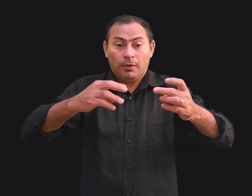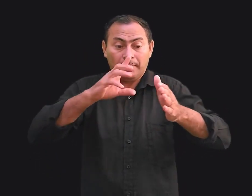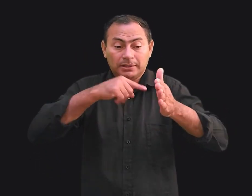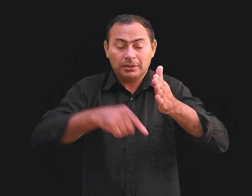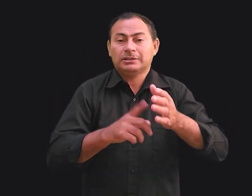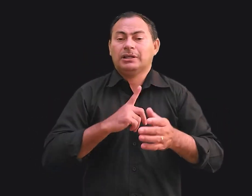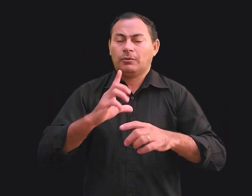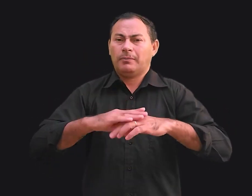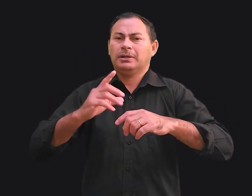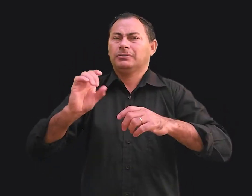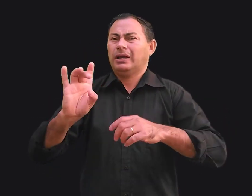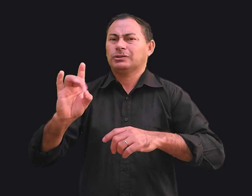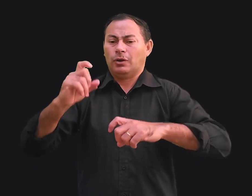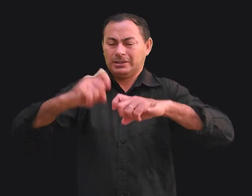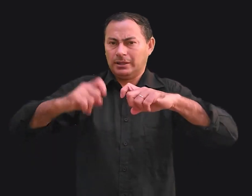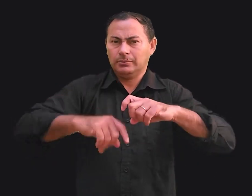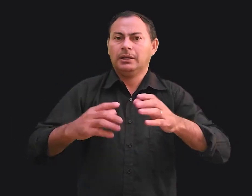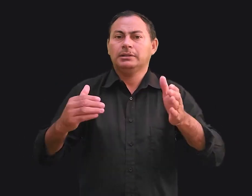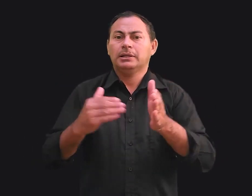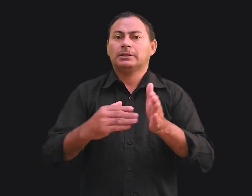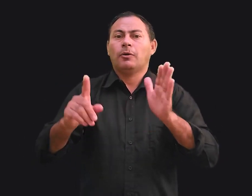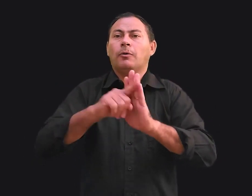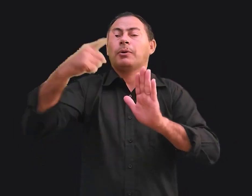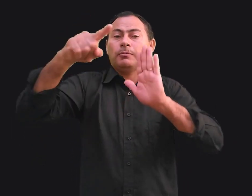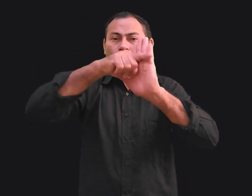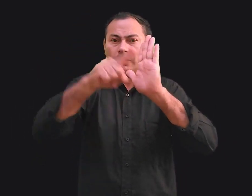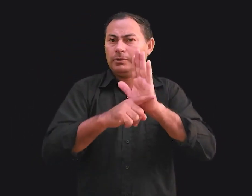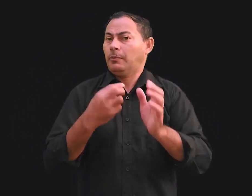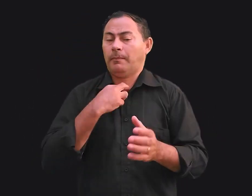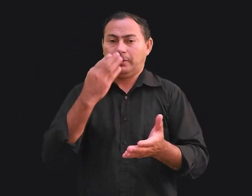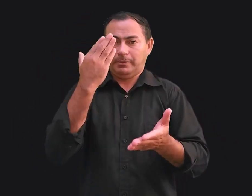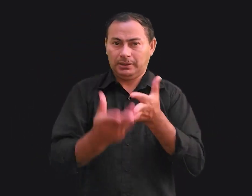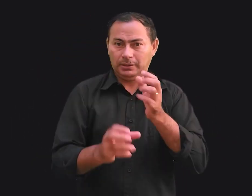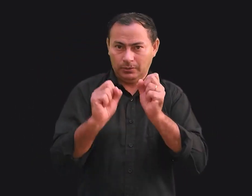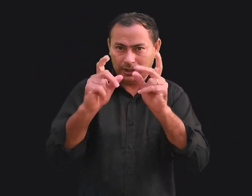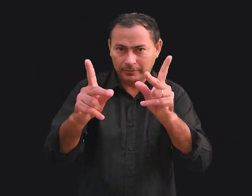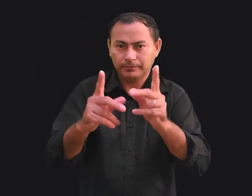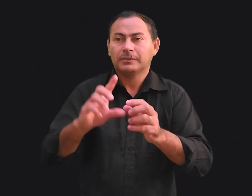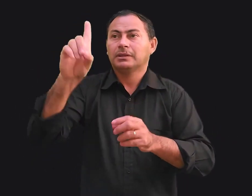do que só sexo. Então, até o nosso próximo programa, você não pode perder, hein?